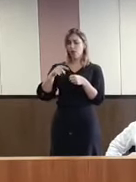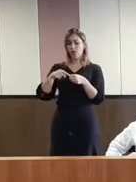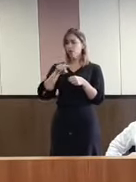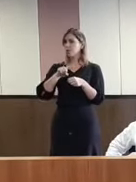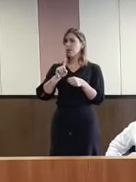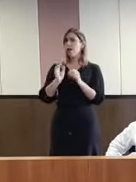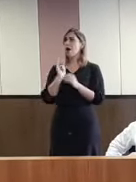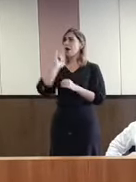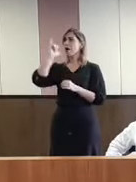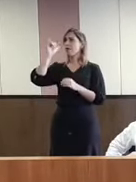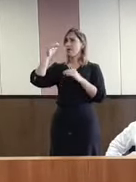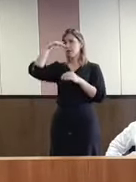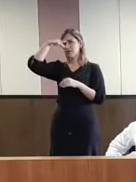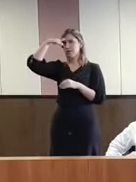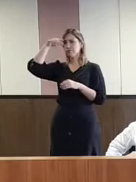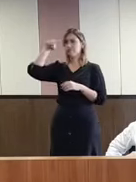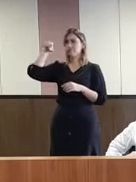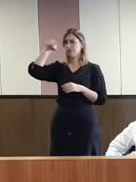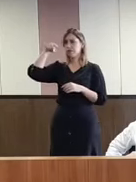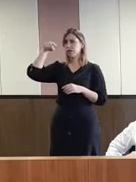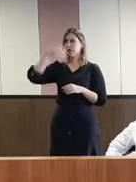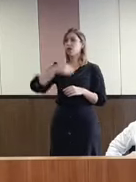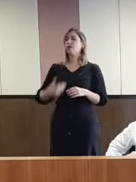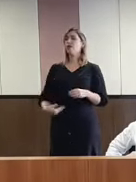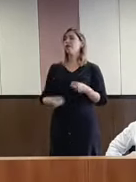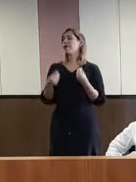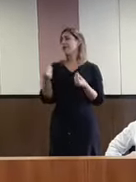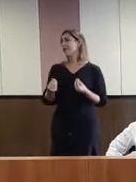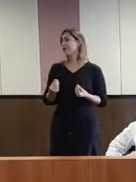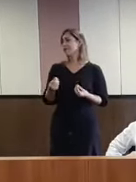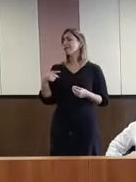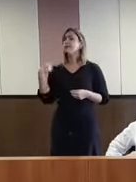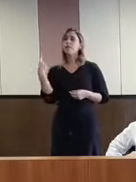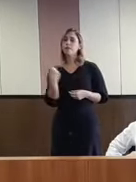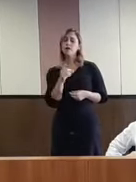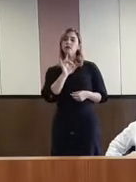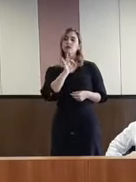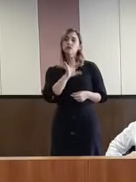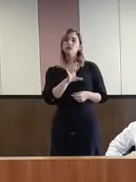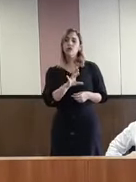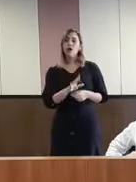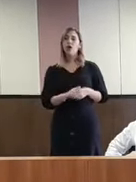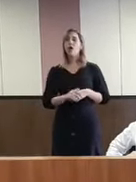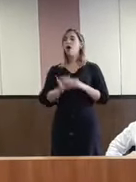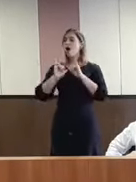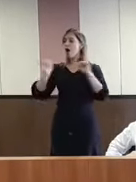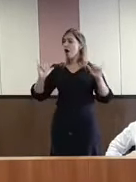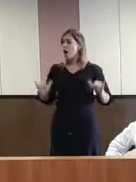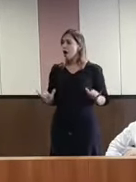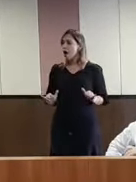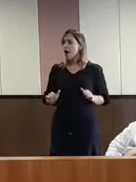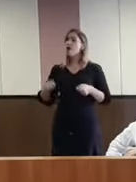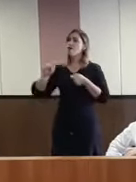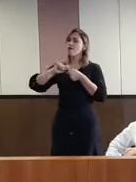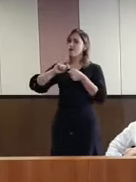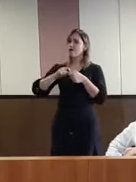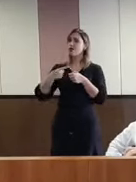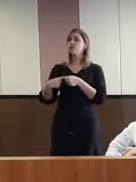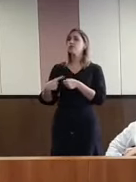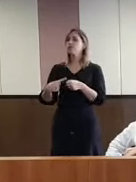a gente não vai ter o número original. Daí a nossa decisão de que todas as notificações feitas nos